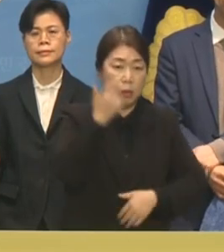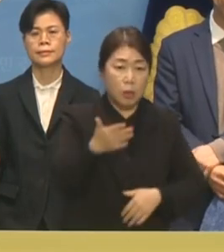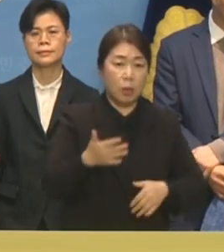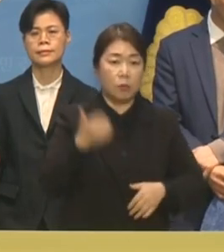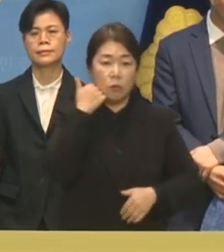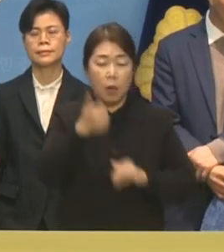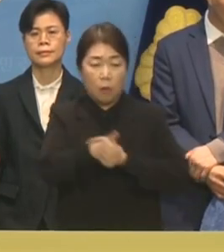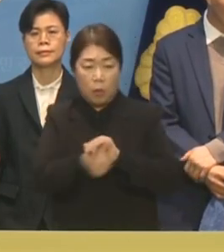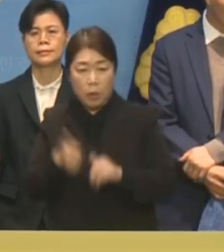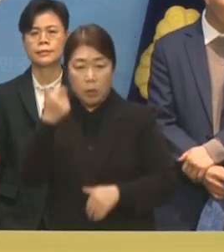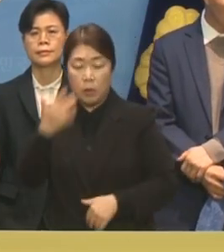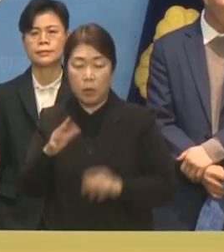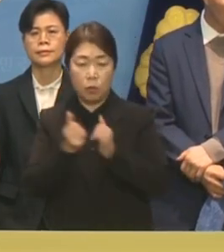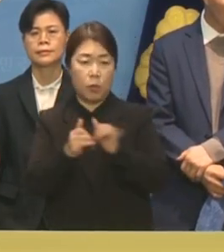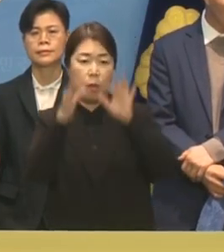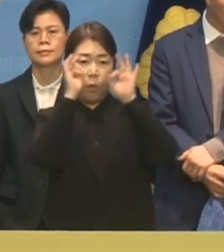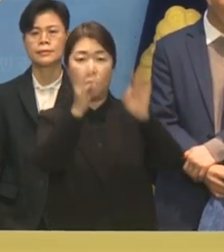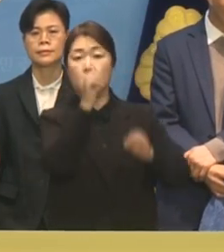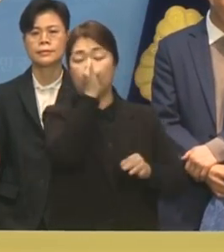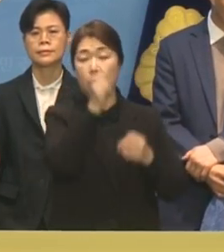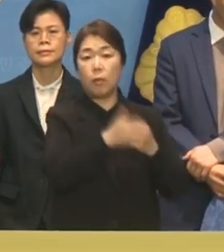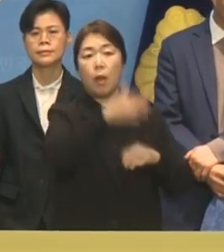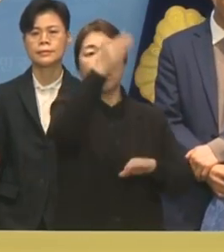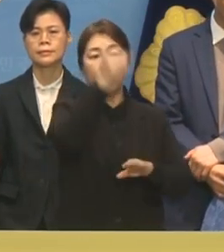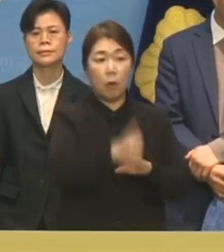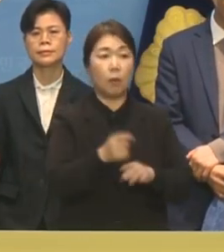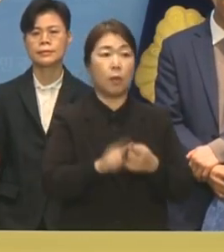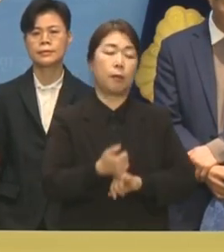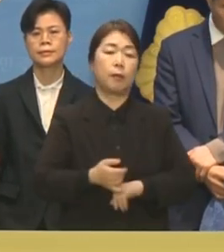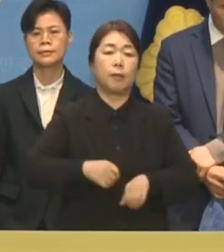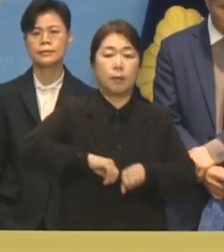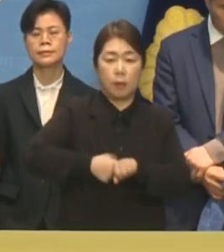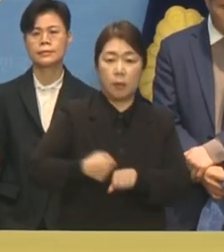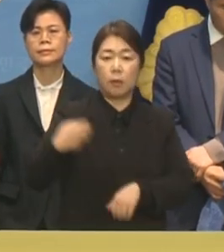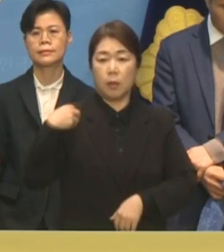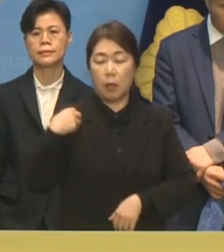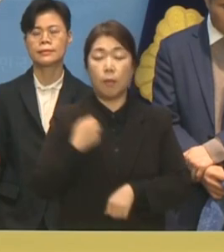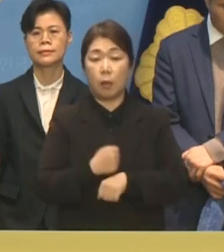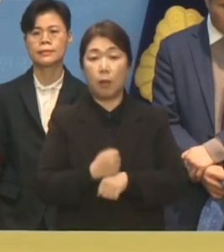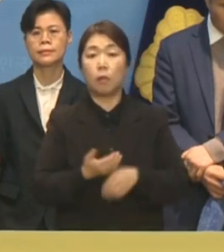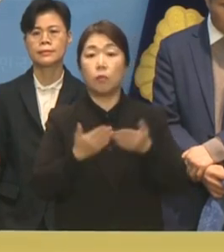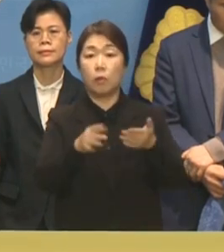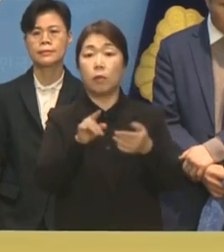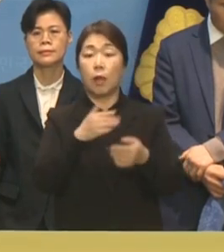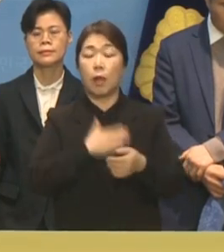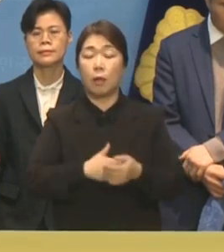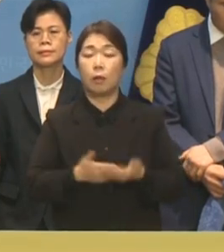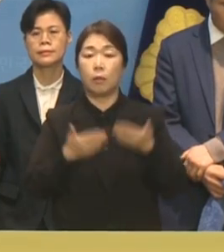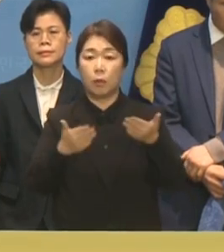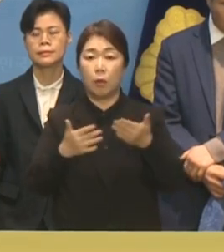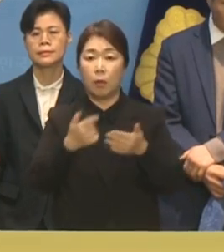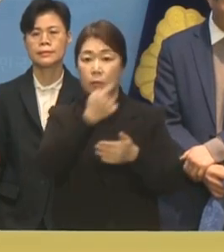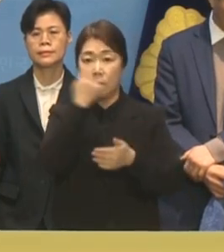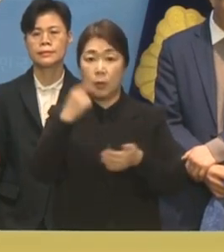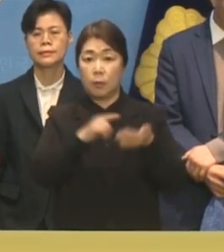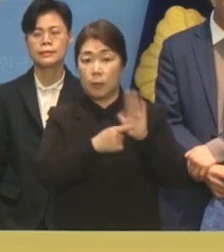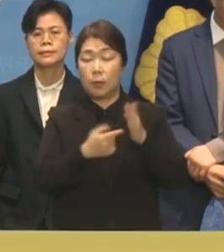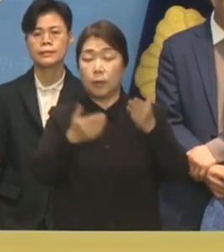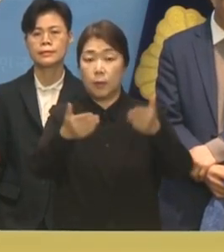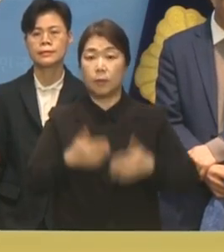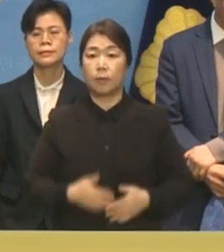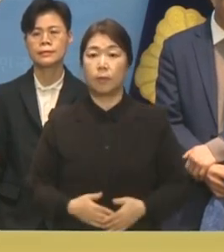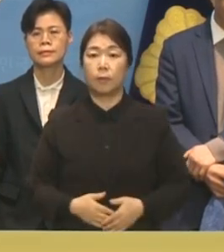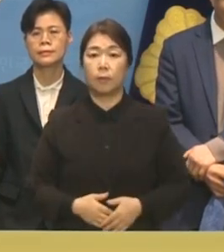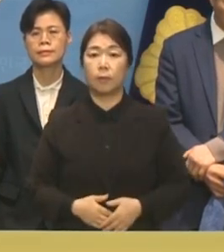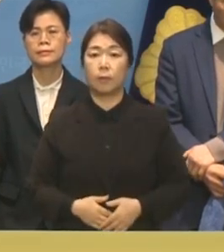국민이 보고 있고 그 결과에 대해 반드시 물을 것임을 분명히 밝혀두는